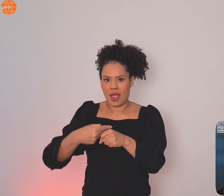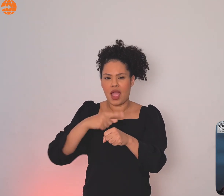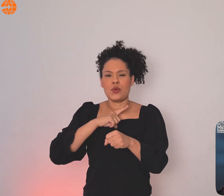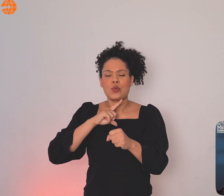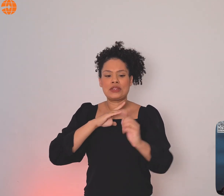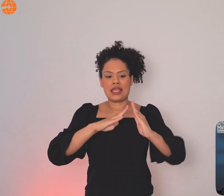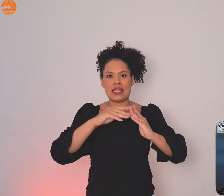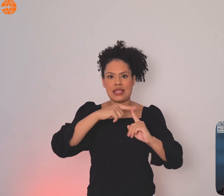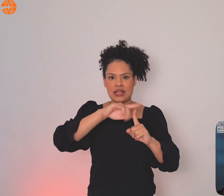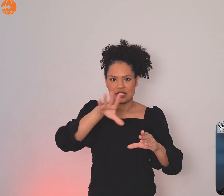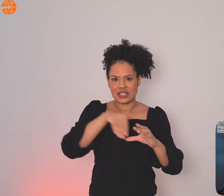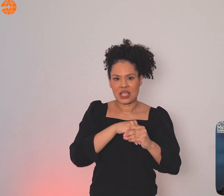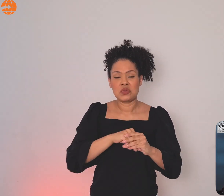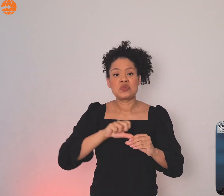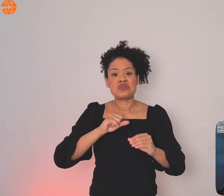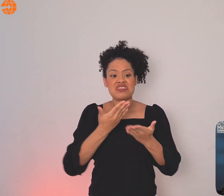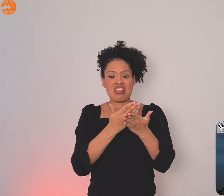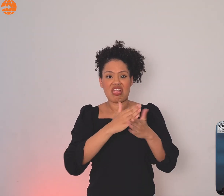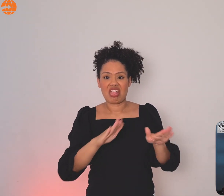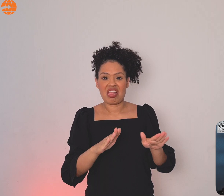porque ela não causa impacto nenhum.